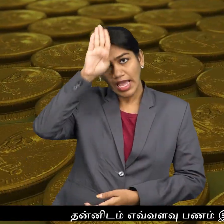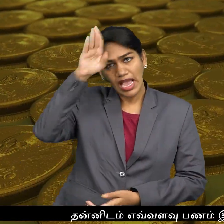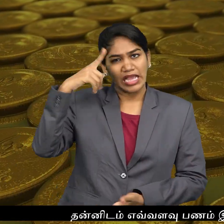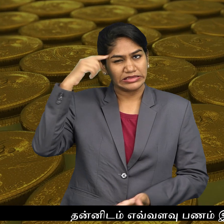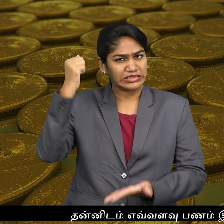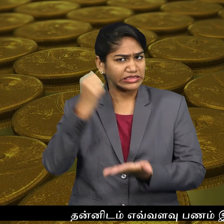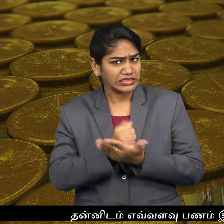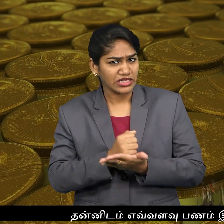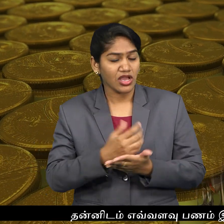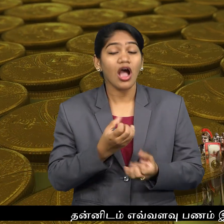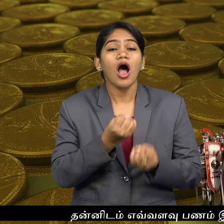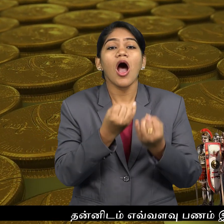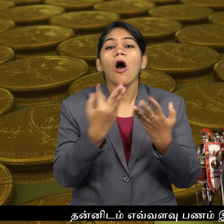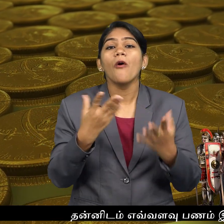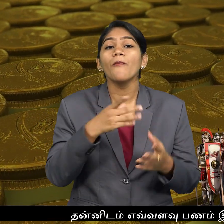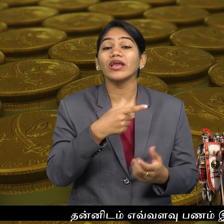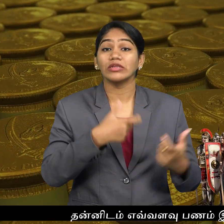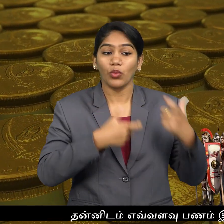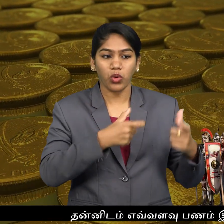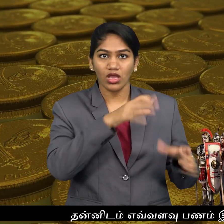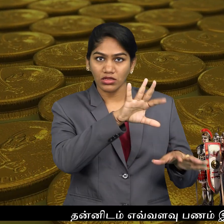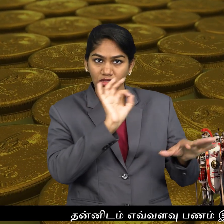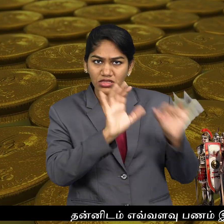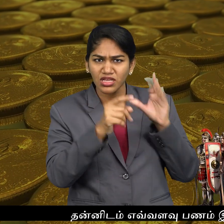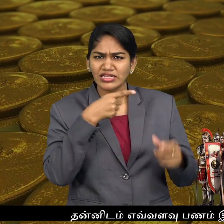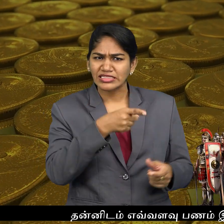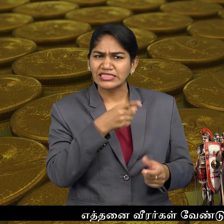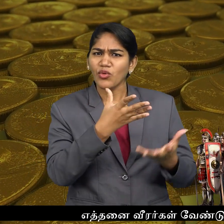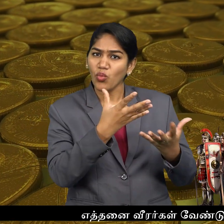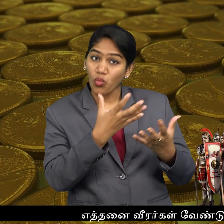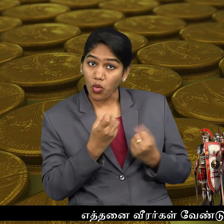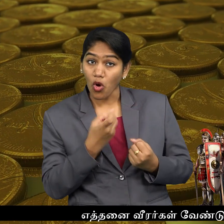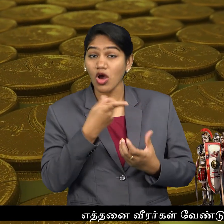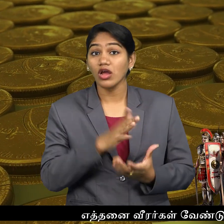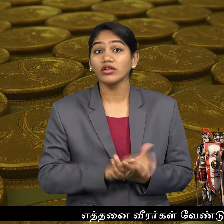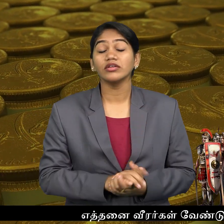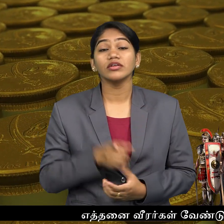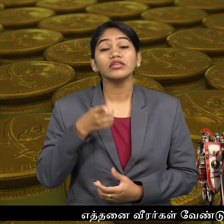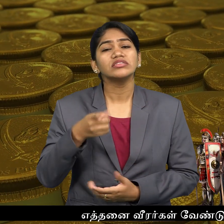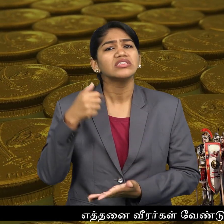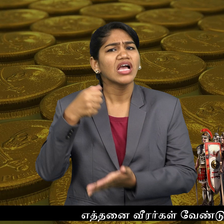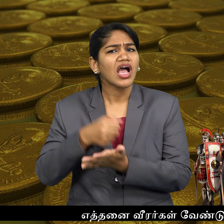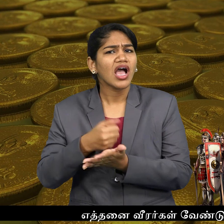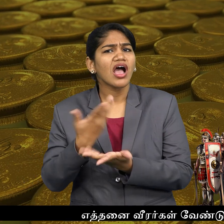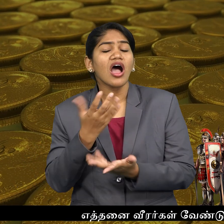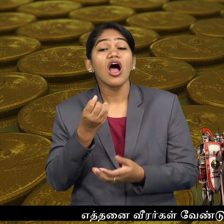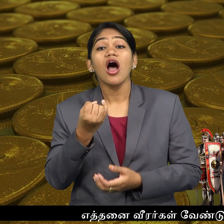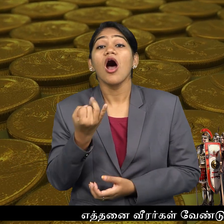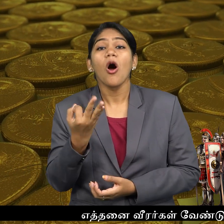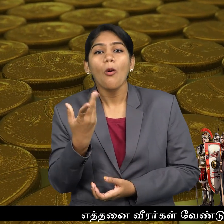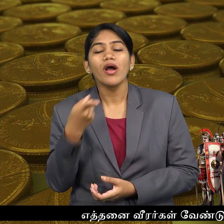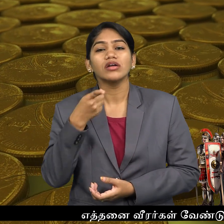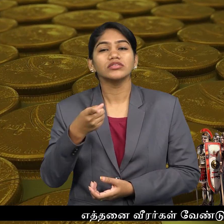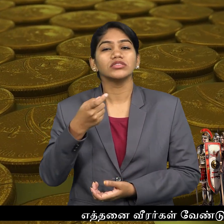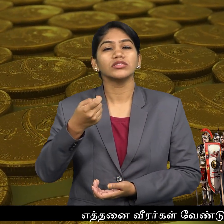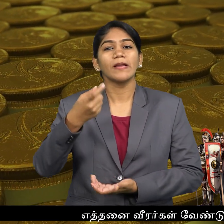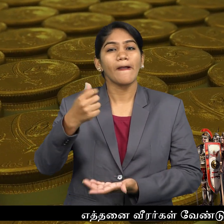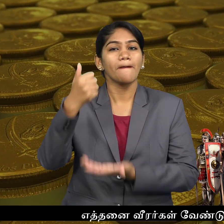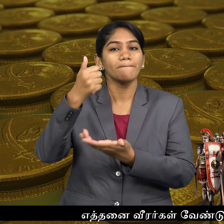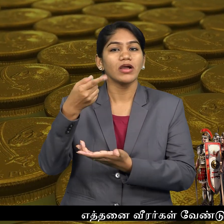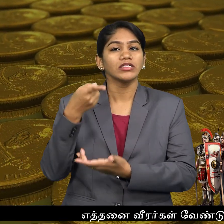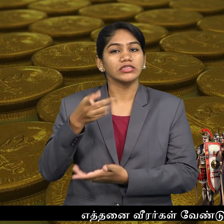அரசன் தன்னிடம் எவ்வளவு பணம் இருக்கிறது என்பதை பொறுத்து எத்தனை வீரர்கள் வேண்டும் என்பதை தீர்மானிக்கிறார்.